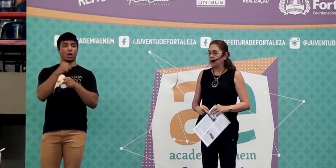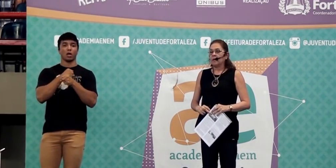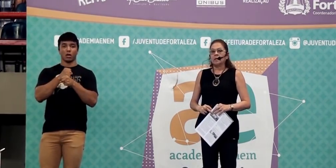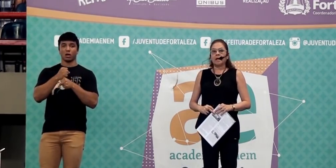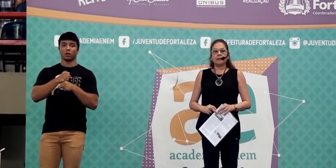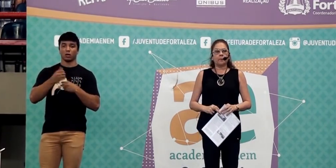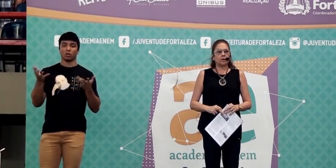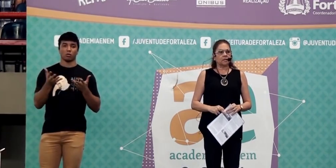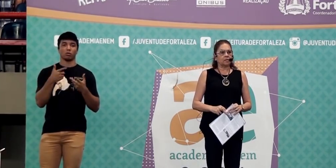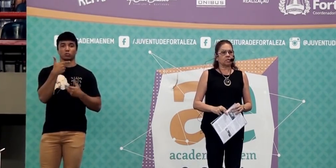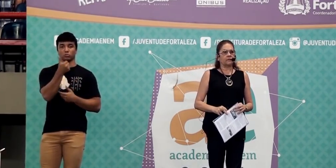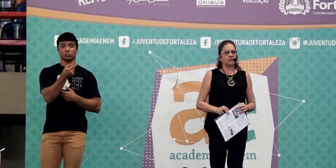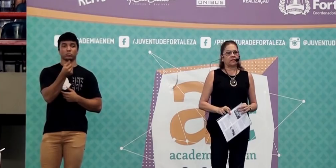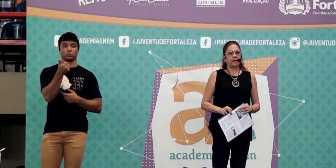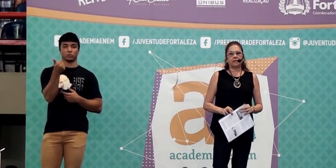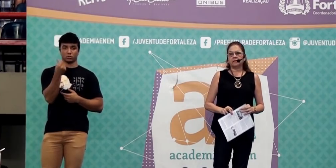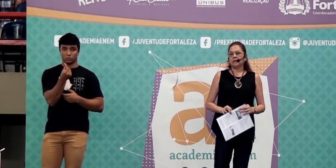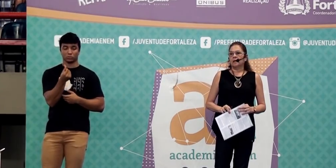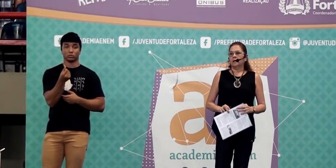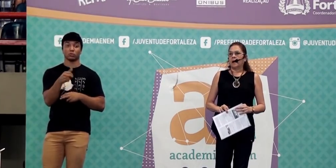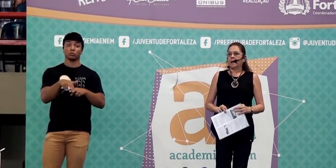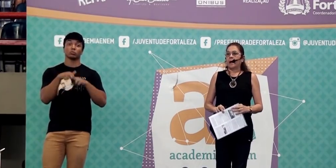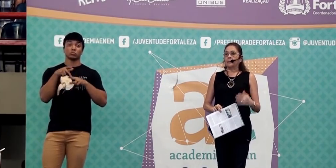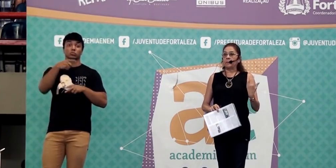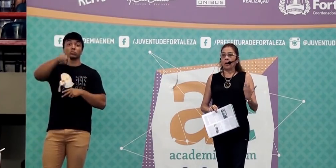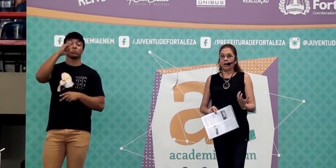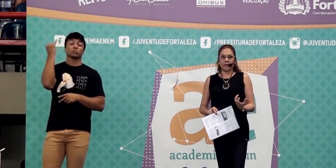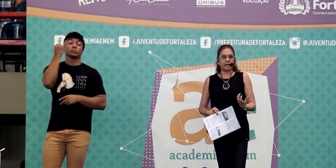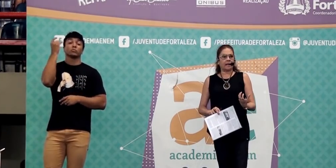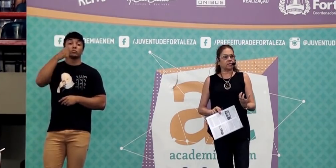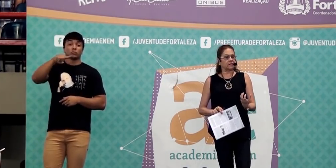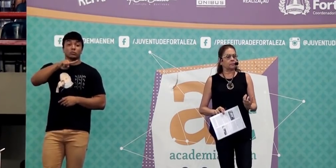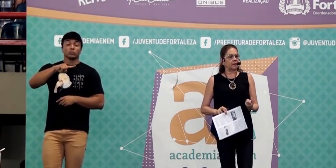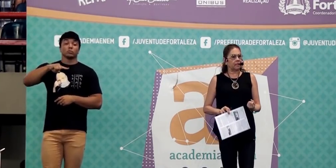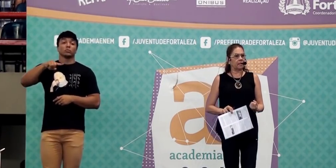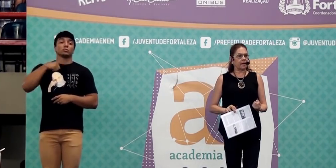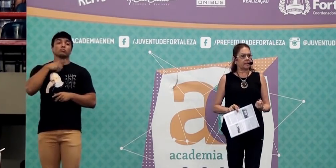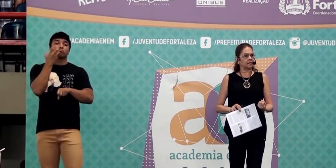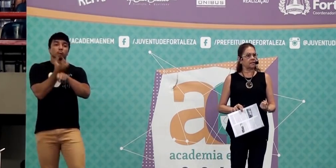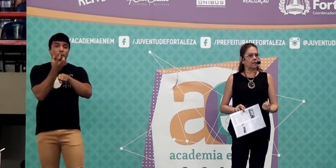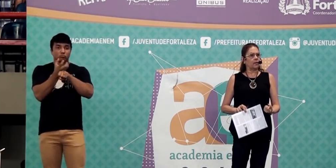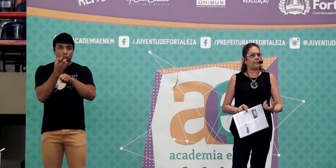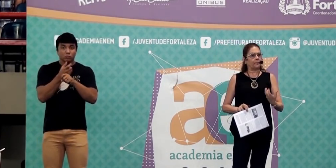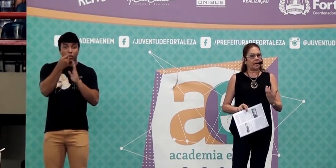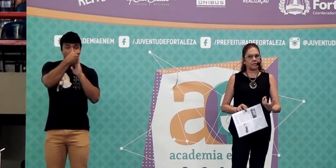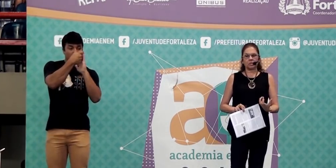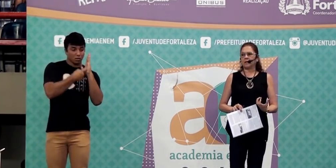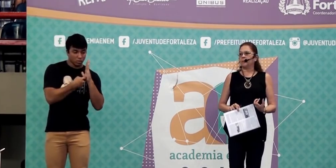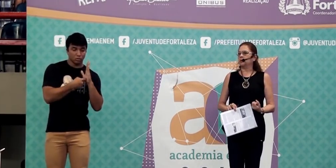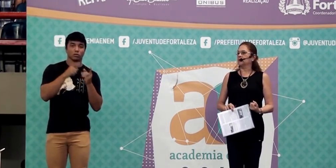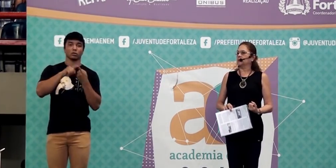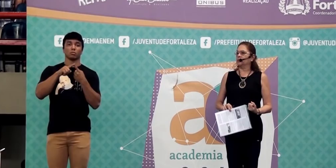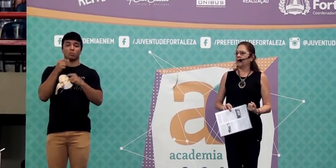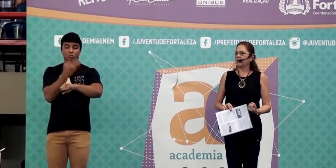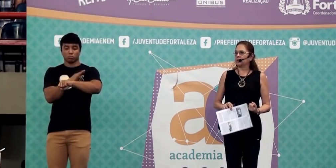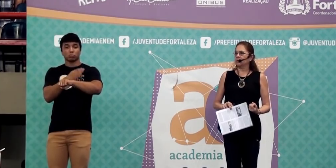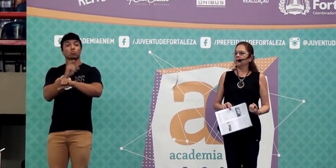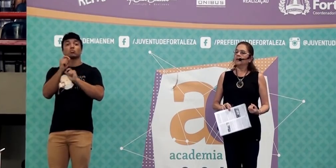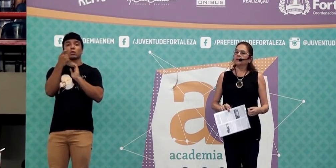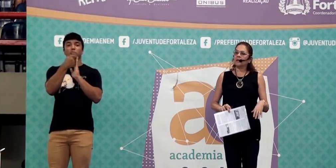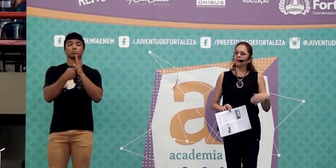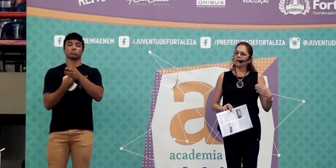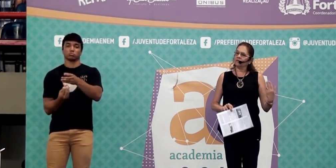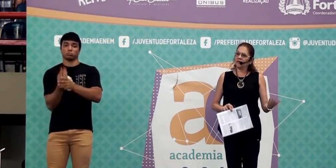ano. E é importante que vocês aprimorem a disciplina, redação, a prática da produção do